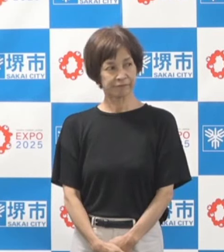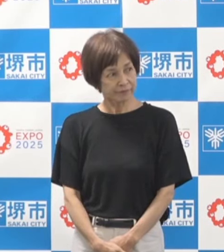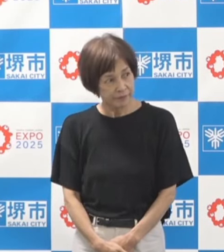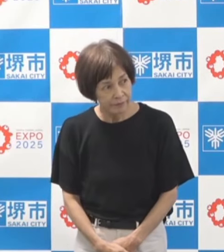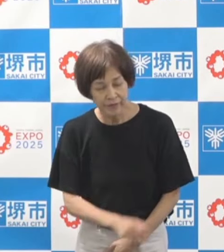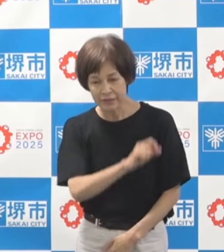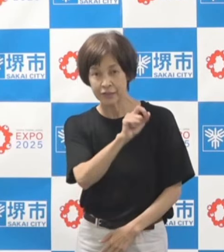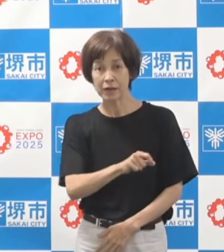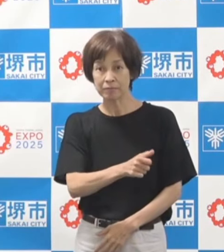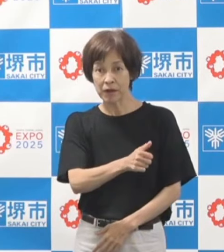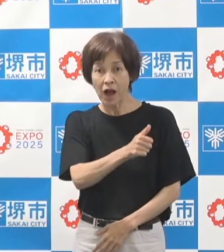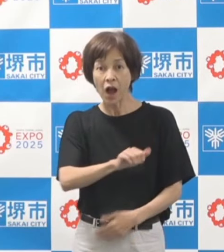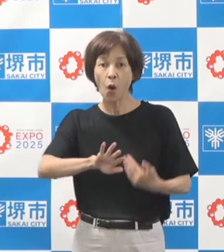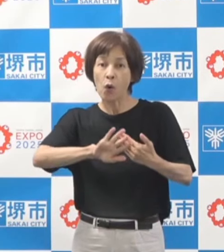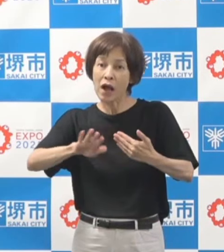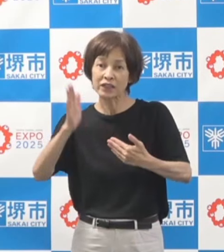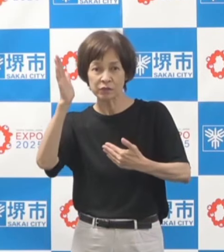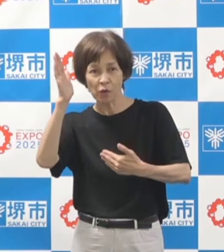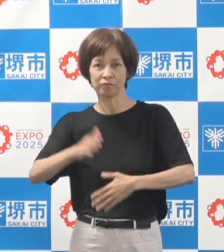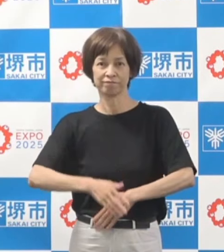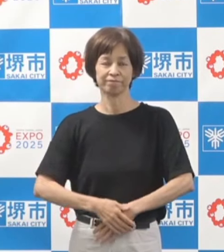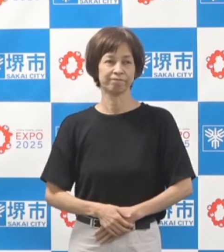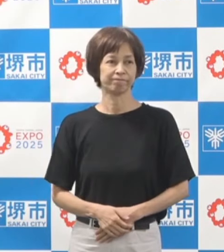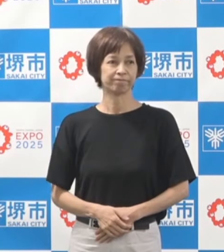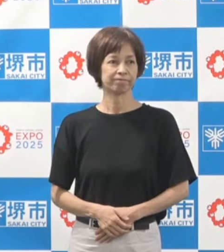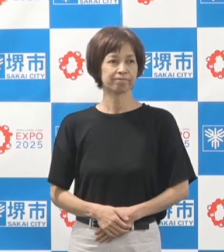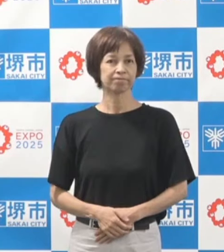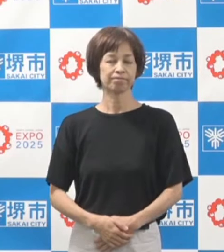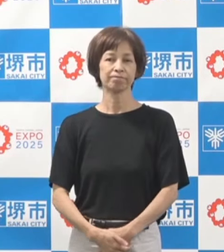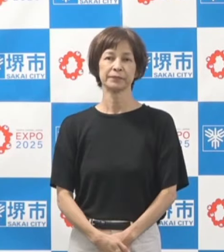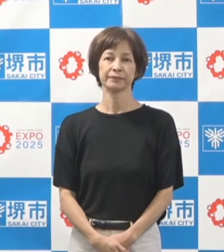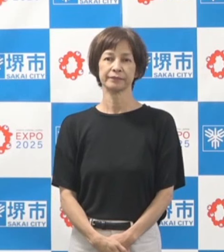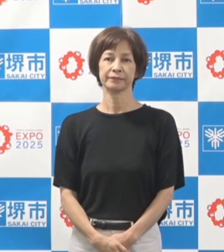それでは他にご質問いかがでしょうか。